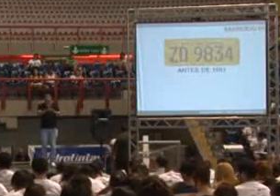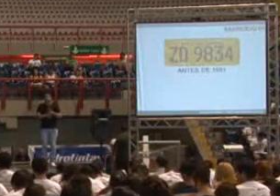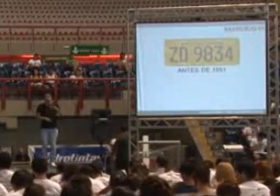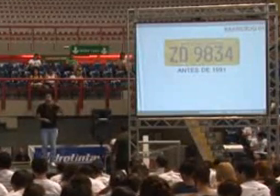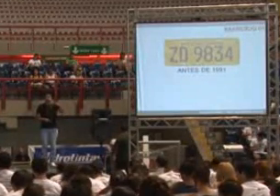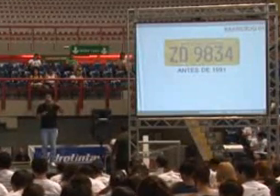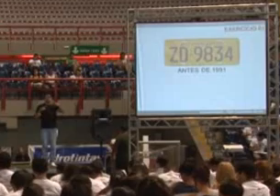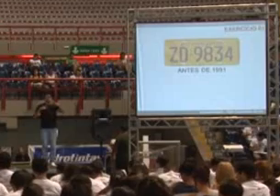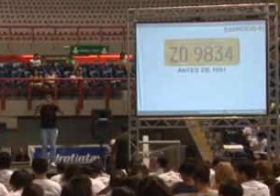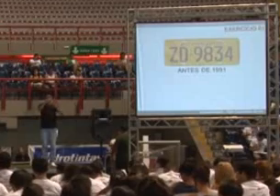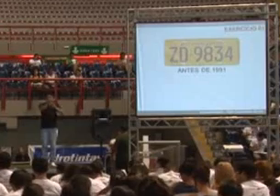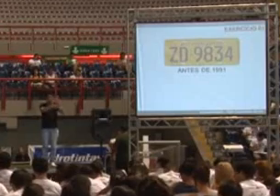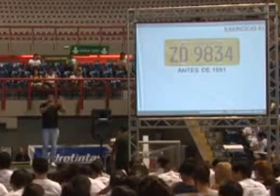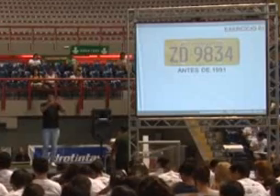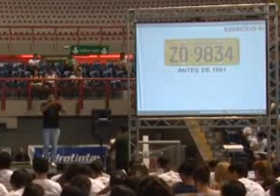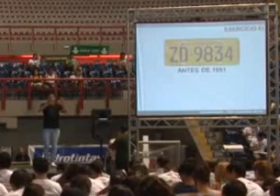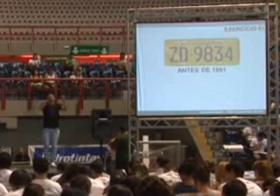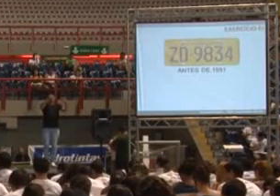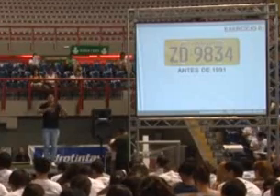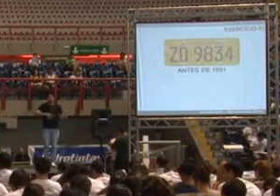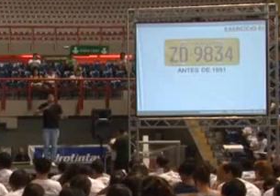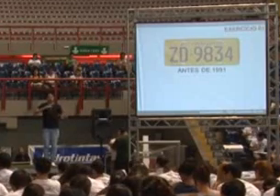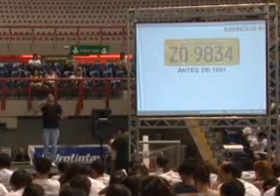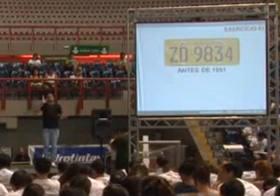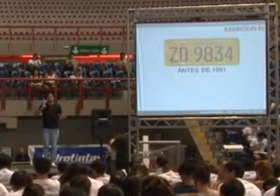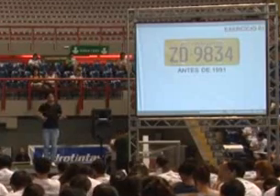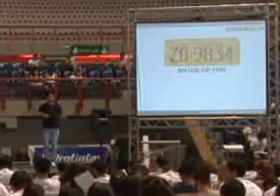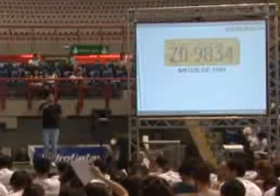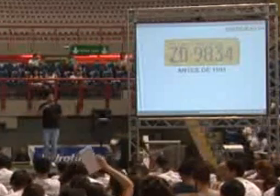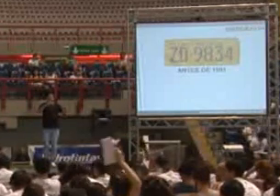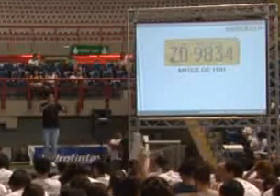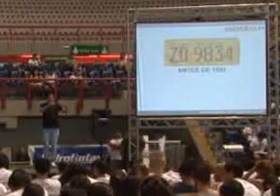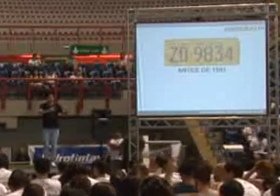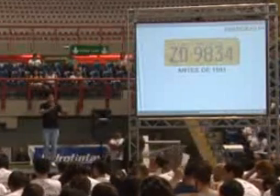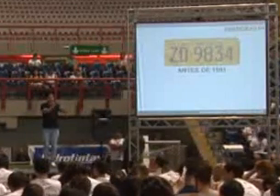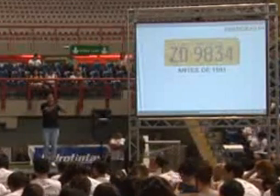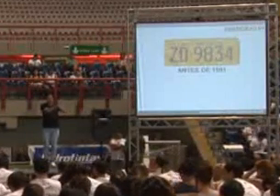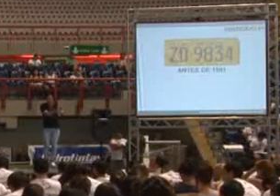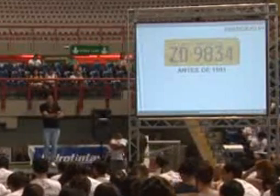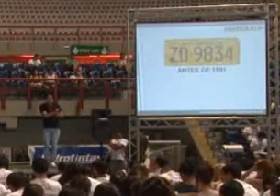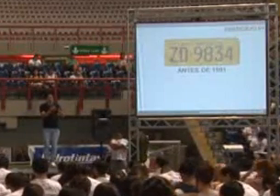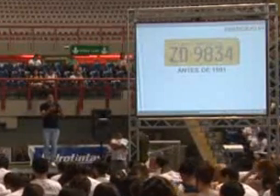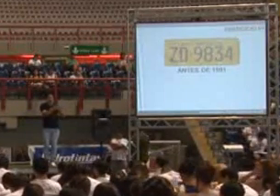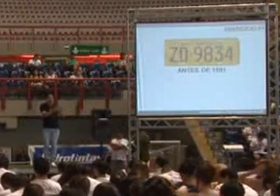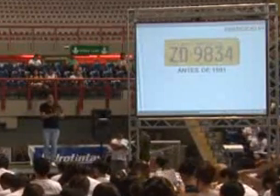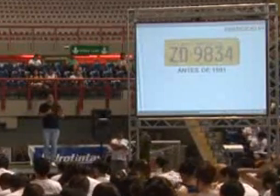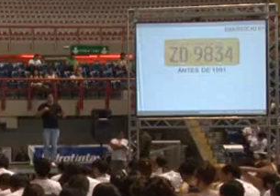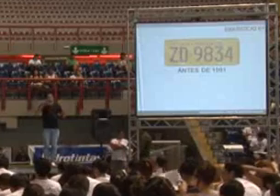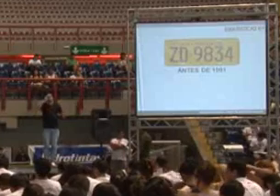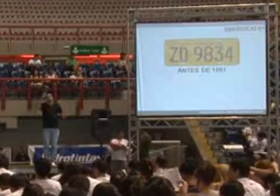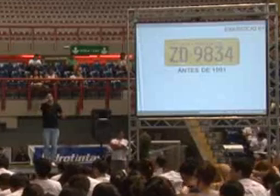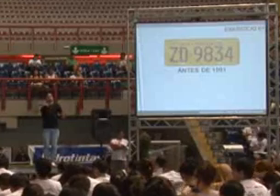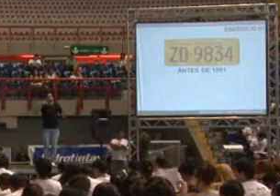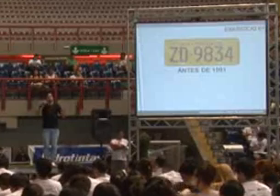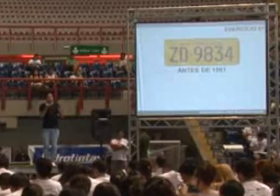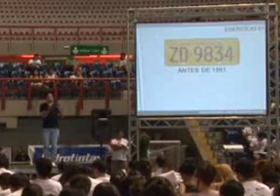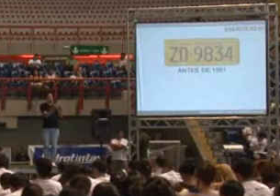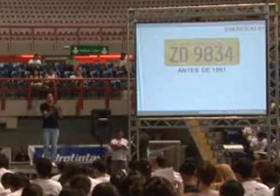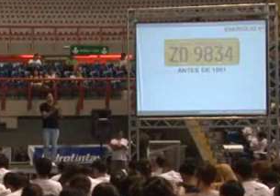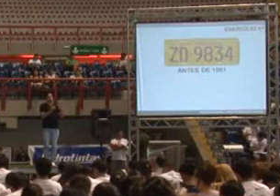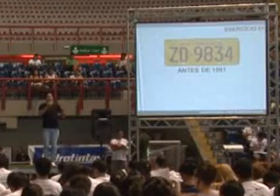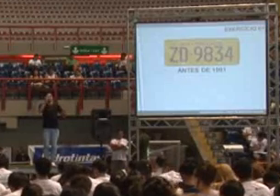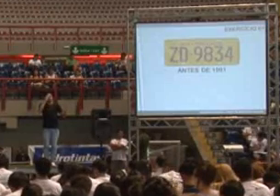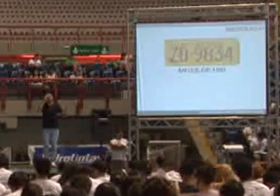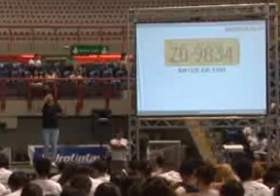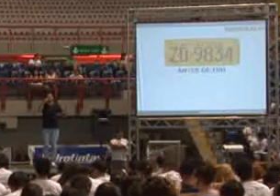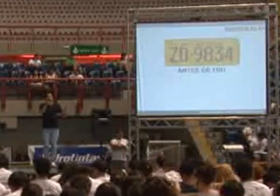questão é o seguinte, o texto. As placas veiculares se constituem no principal item identificador da frota.